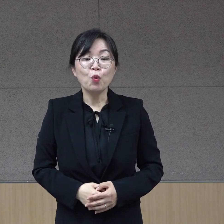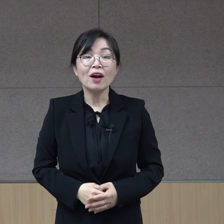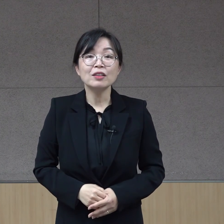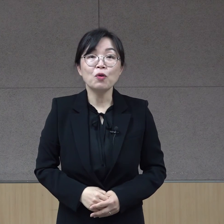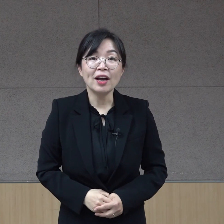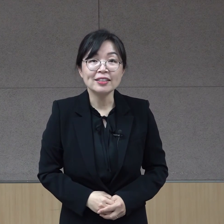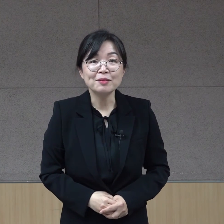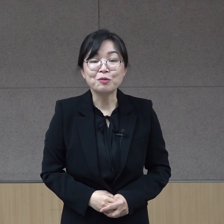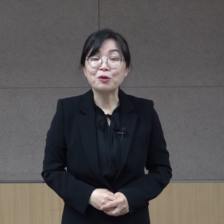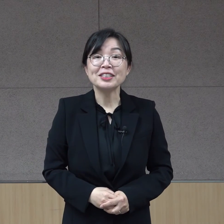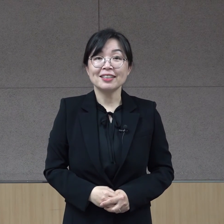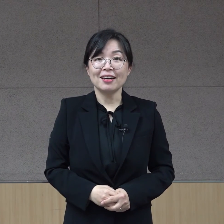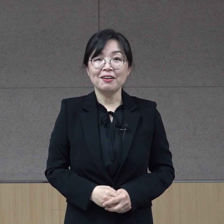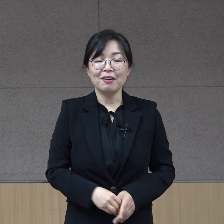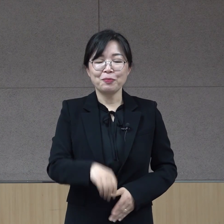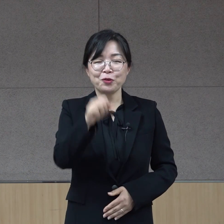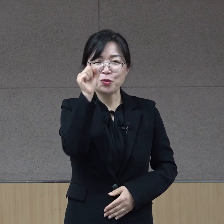좋아하는 과일은 무엇인가요?